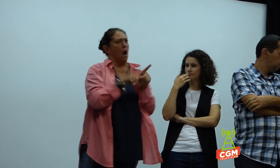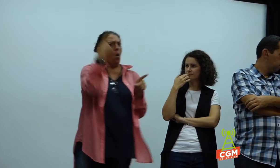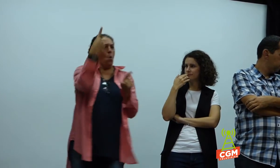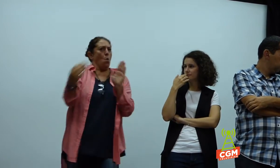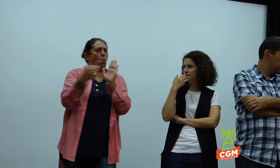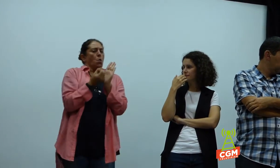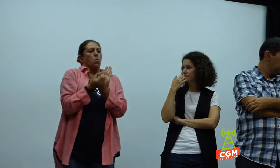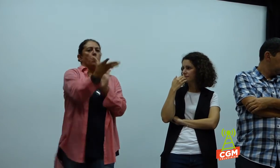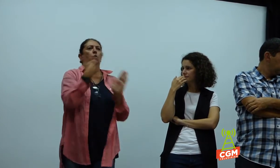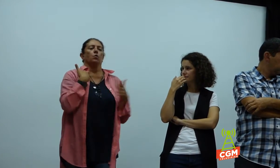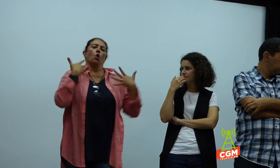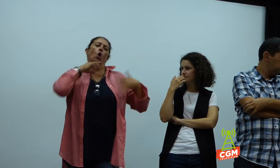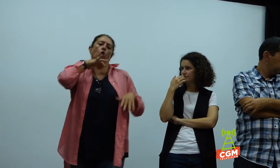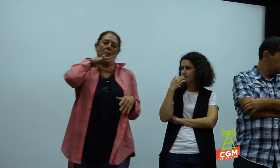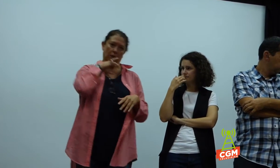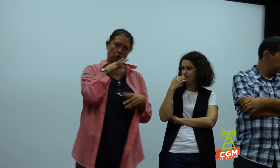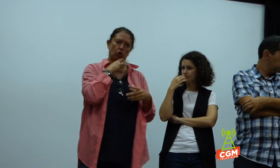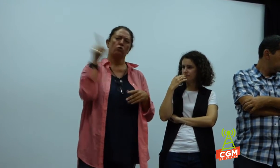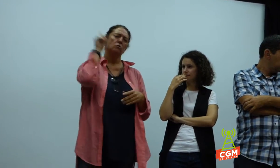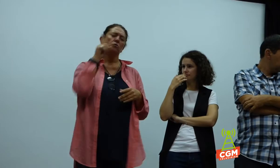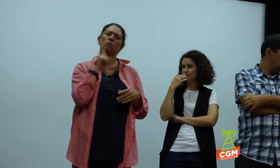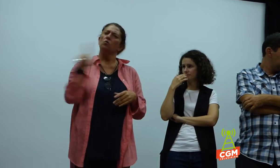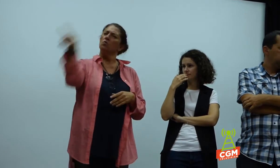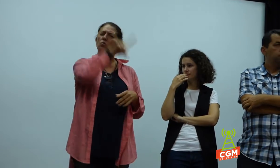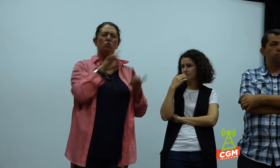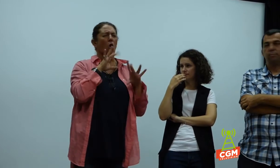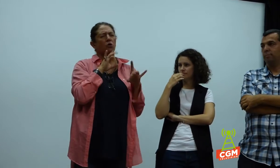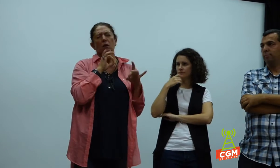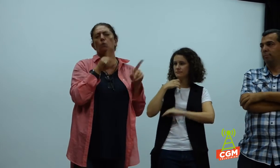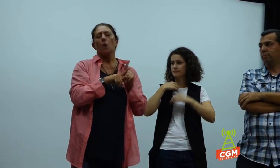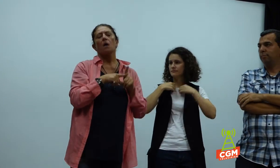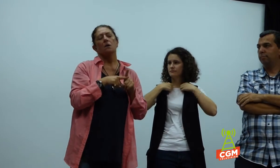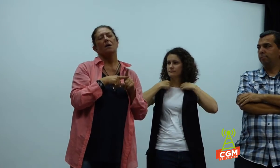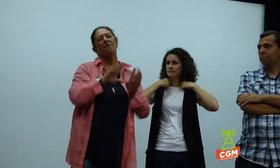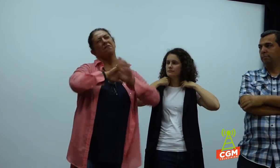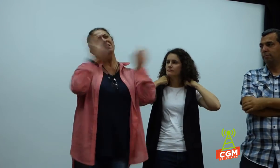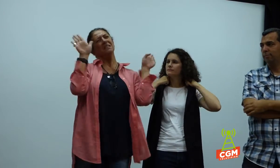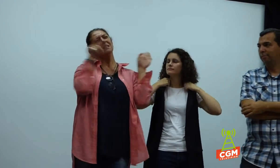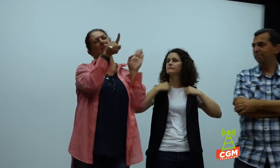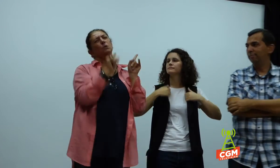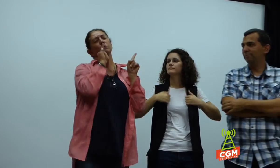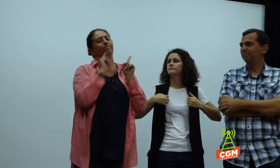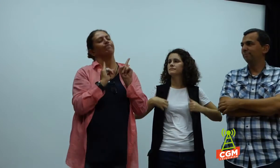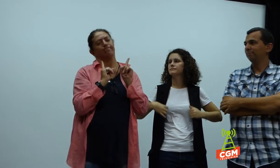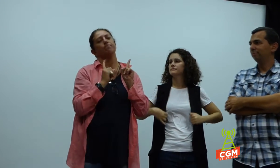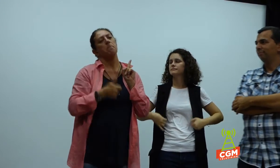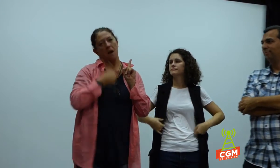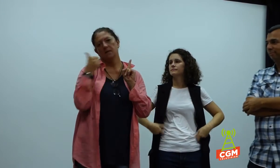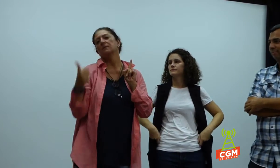habéis entendido, os lo quería contar porque estoy muy contenta de este logro y quiero que todas las personas sordas se contagien